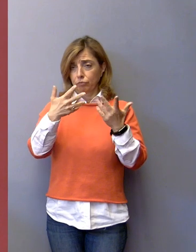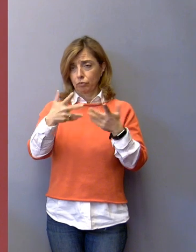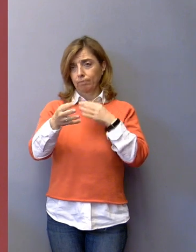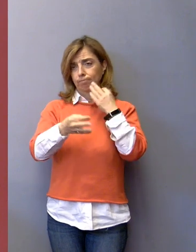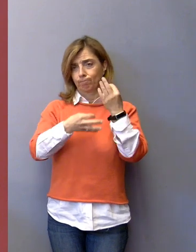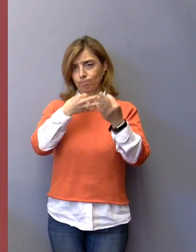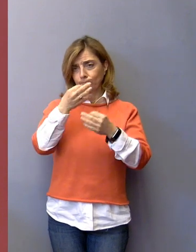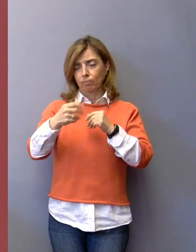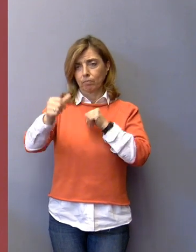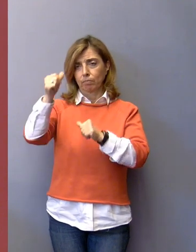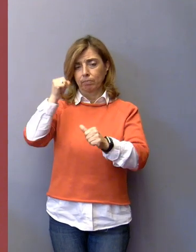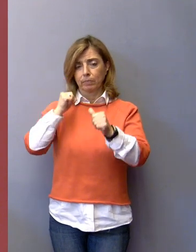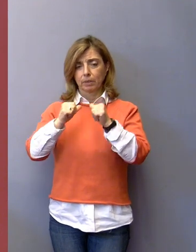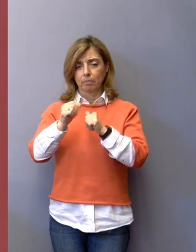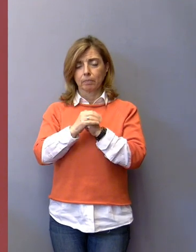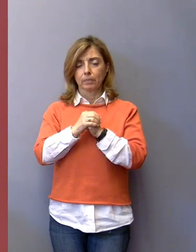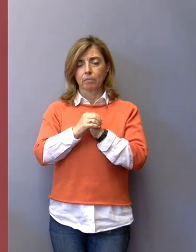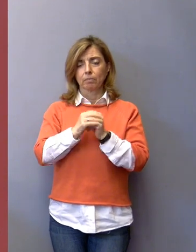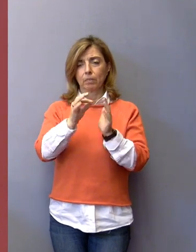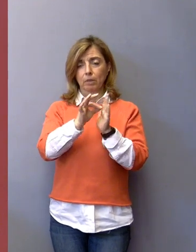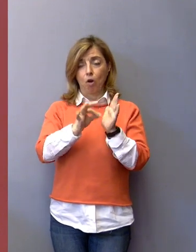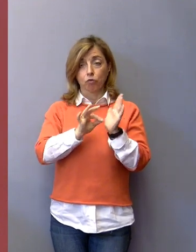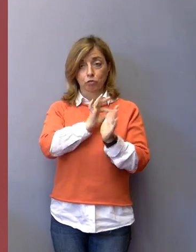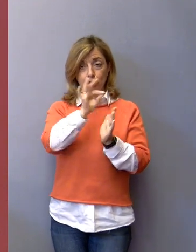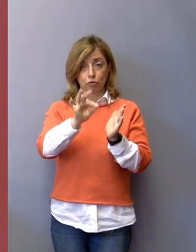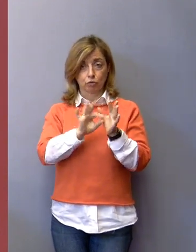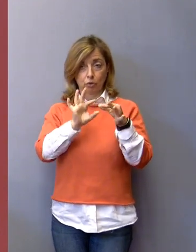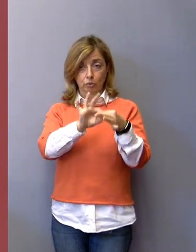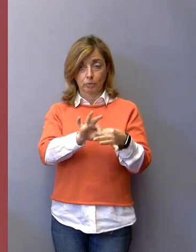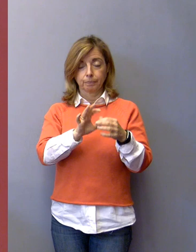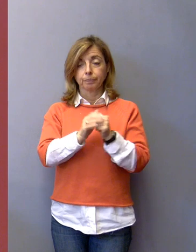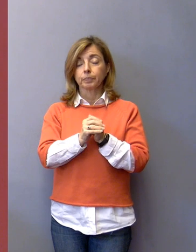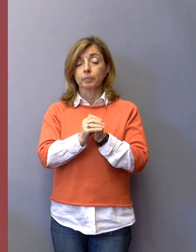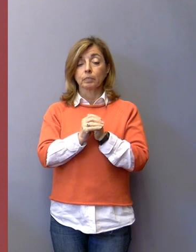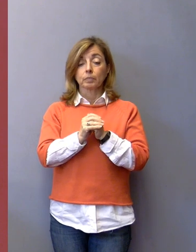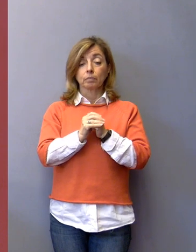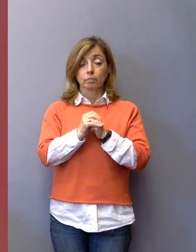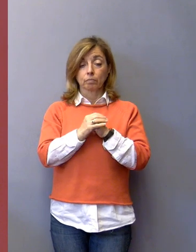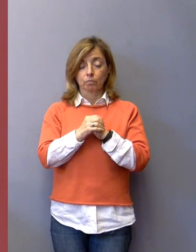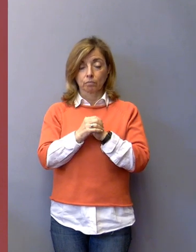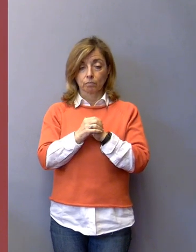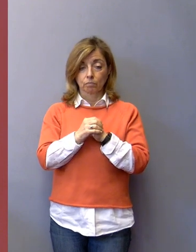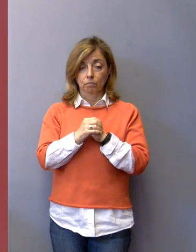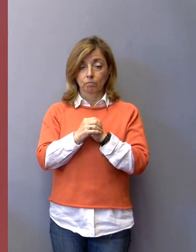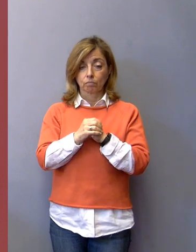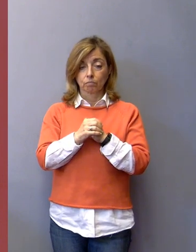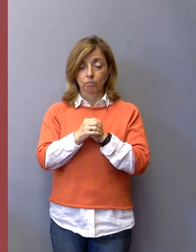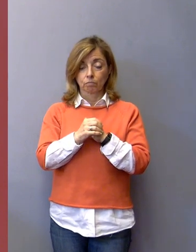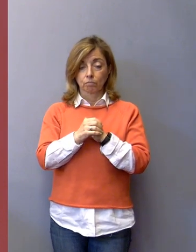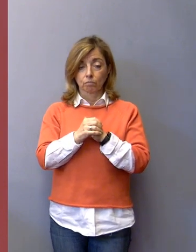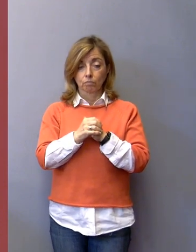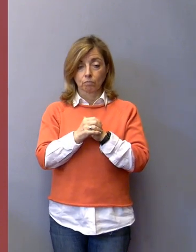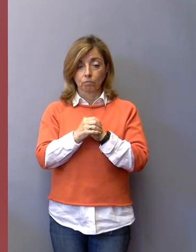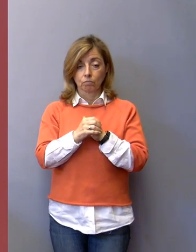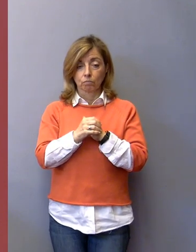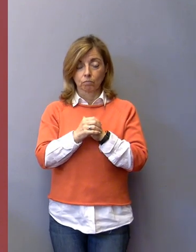la dichiarazione in relazione agli ordini del giorno devo dire che mi sono a seduto o meglio Ho